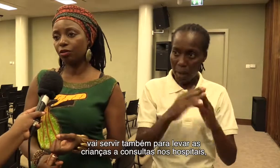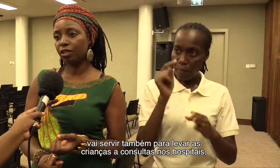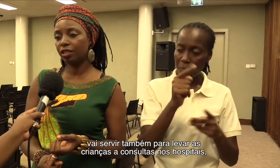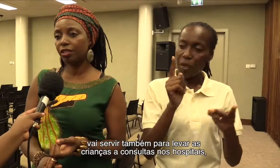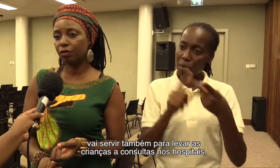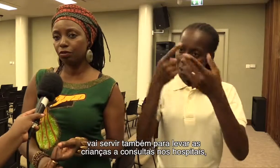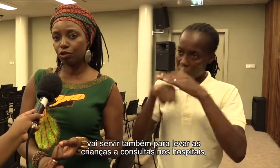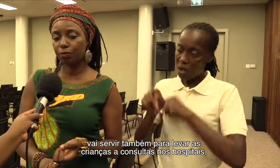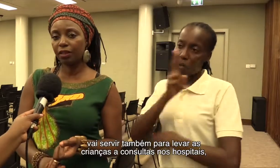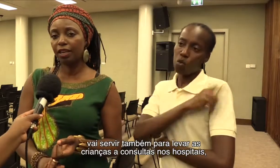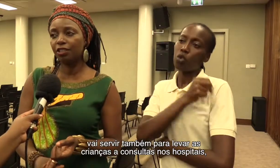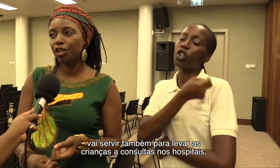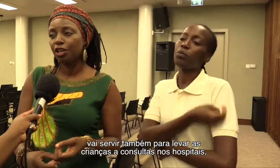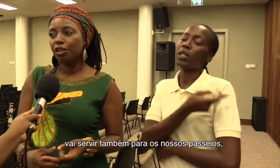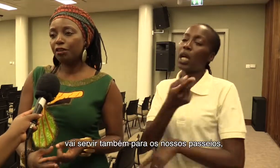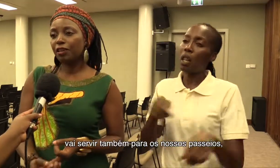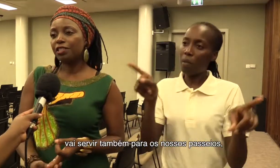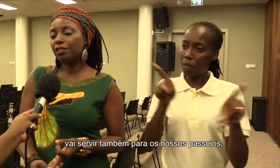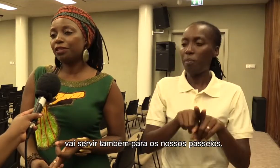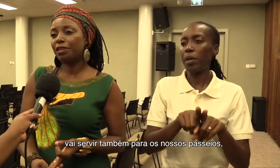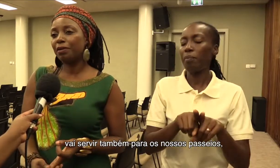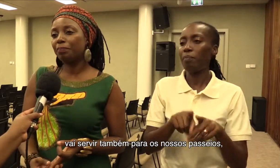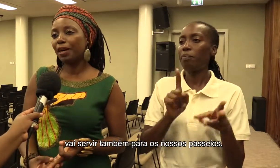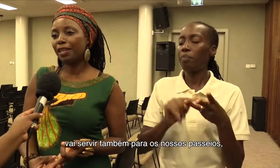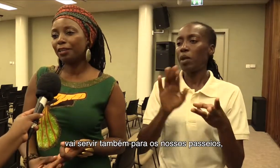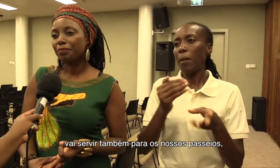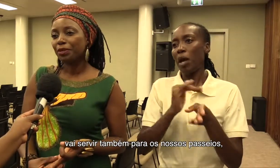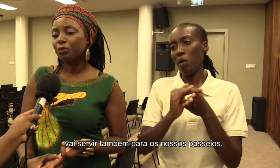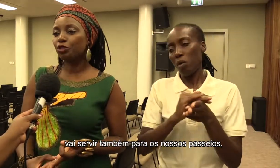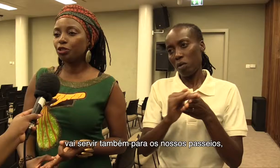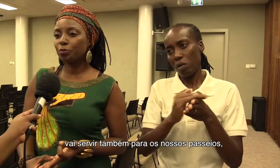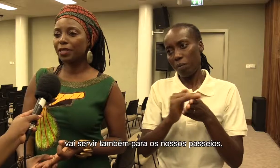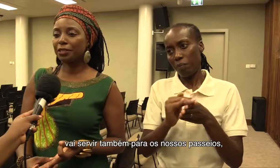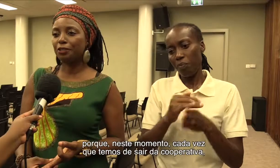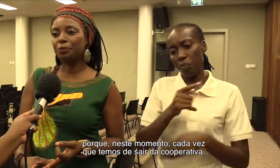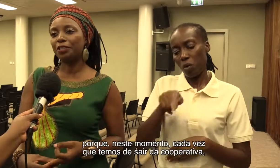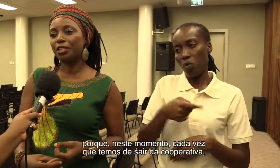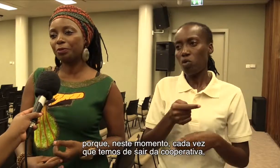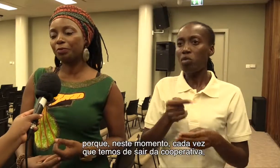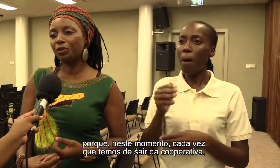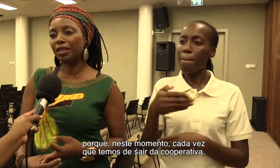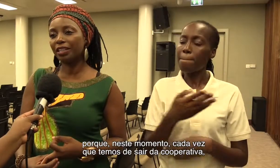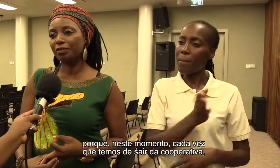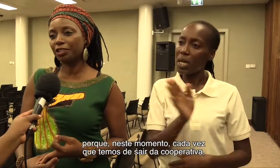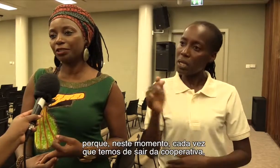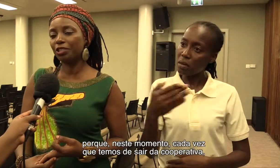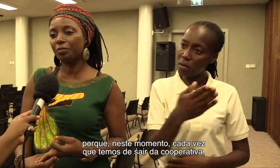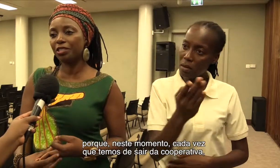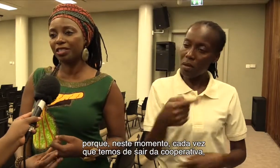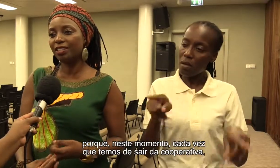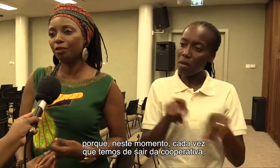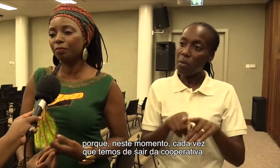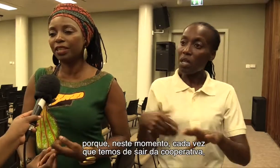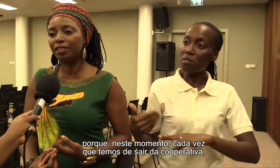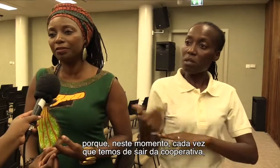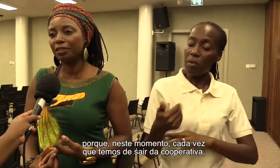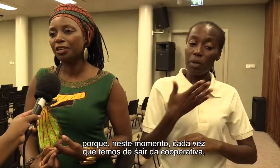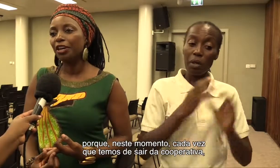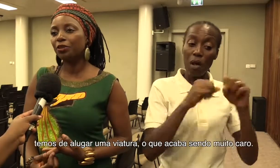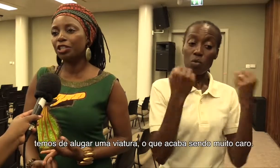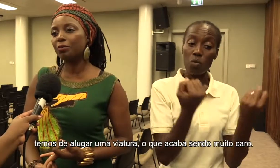as consultas a nível dos hospitais e vai servir também para os nossos passeios, porque neste momento, cada vez que nós temos que sair da